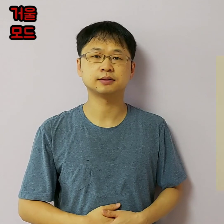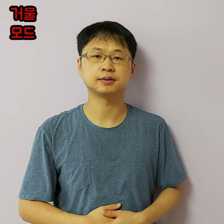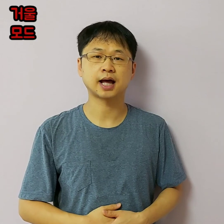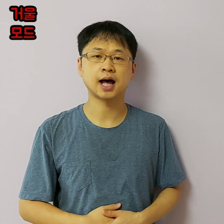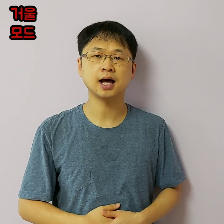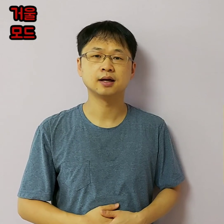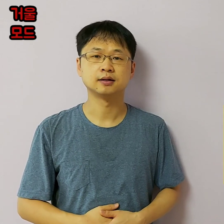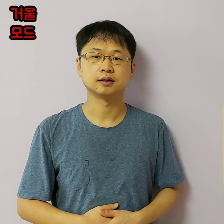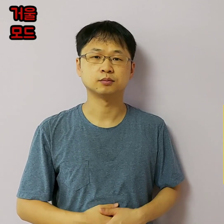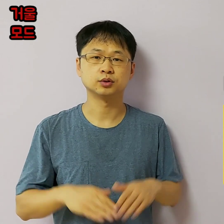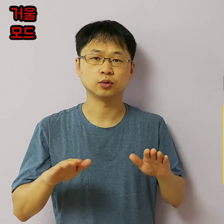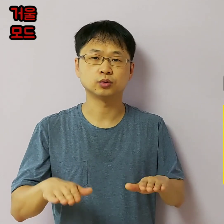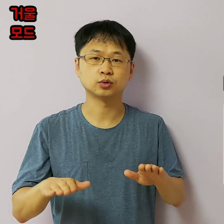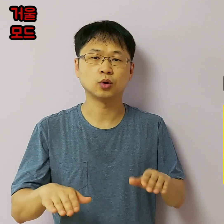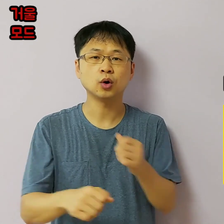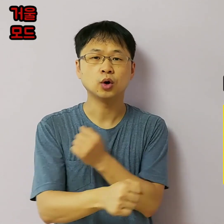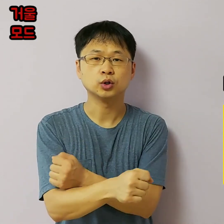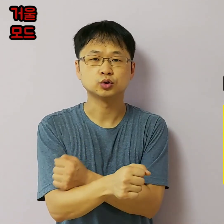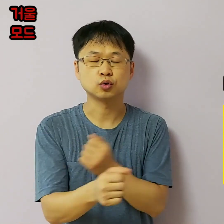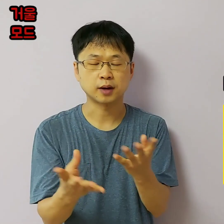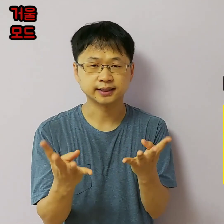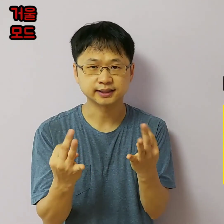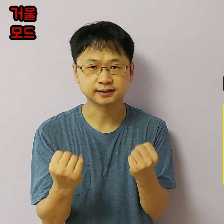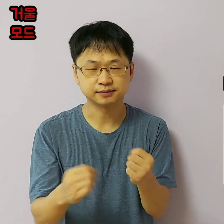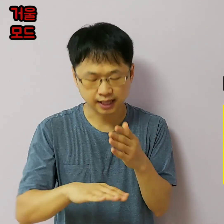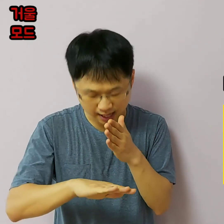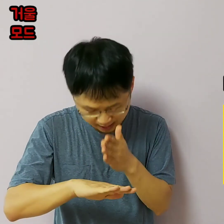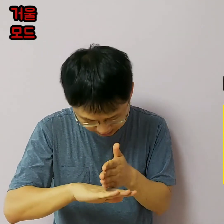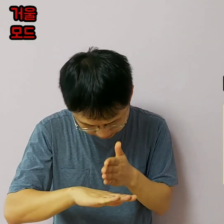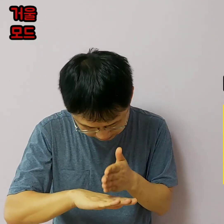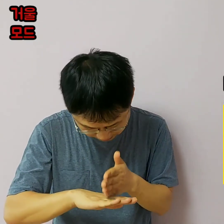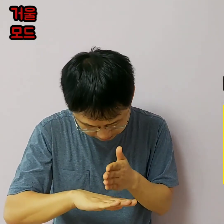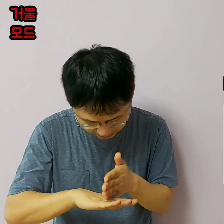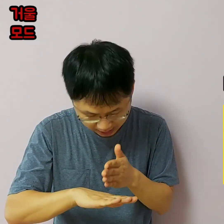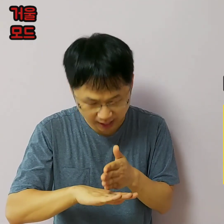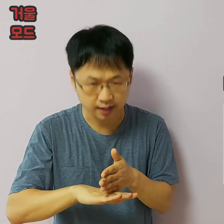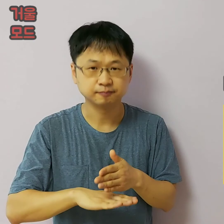추천드립니다. 여러분 오늘도 수고 많으셨습니다. 감사합니다.